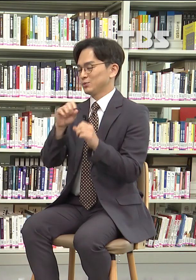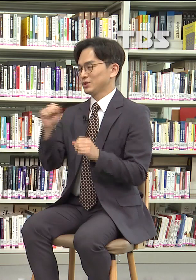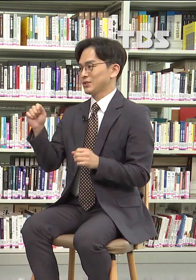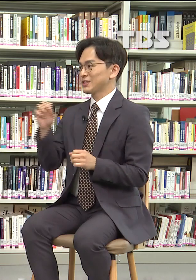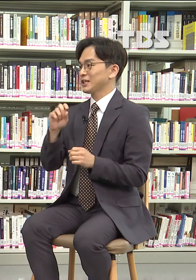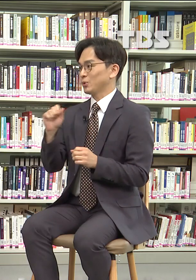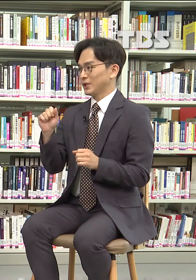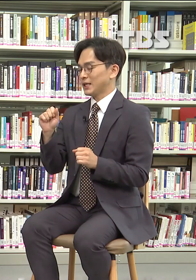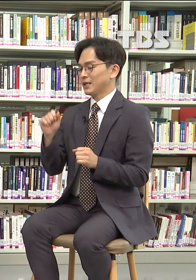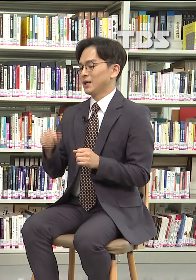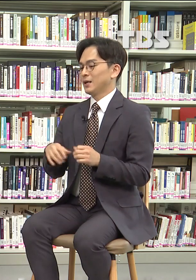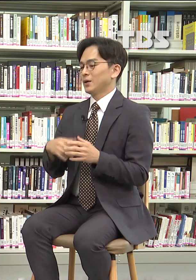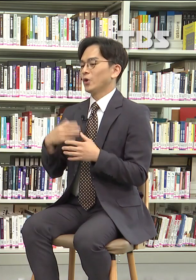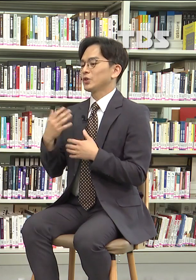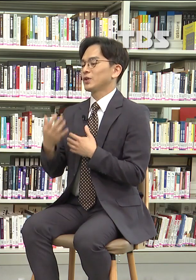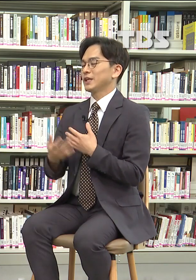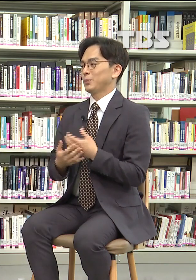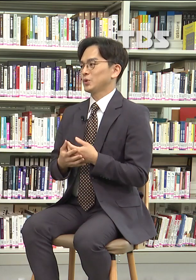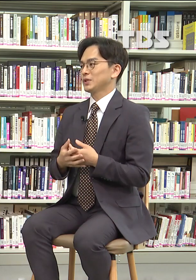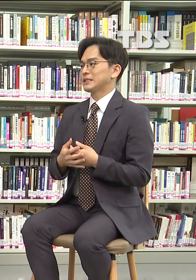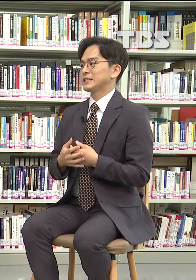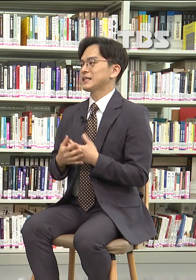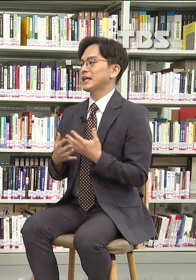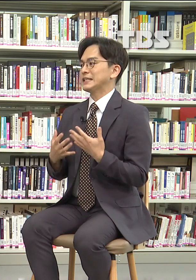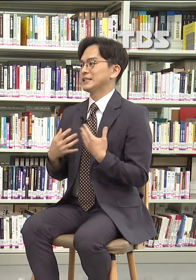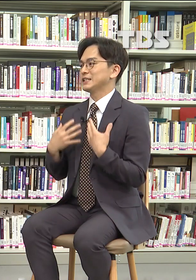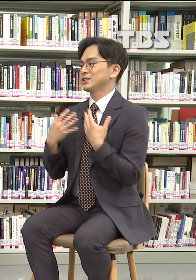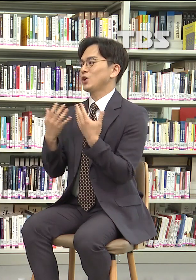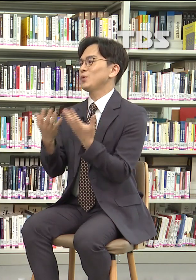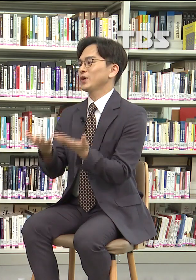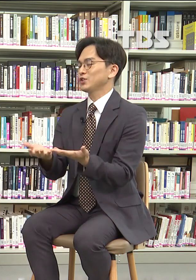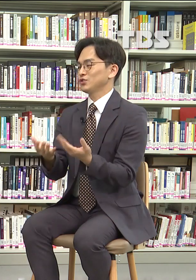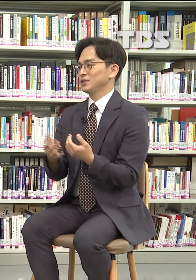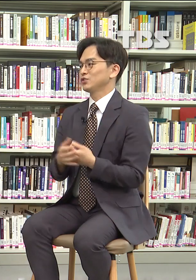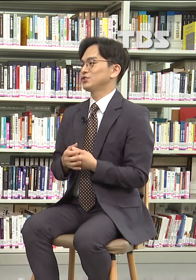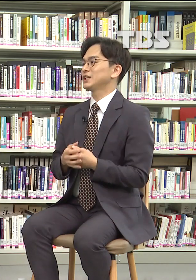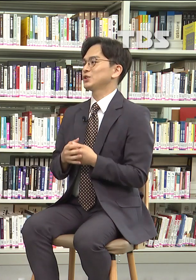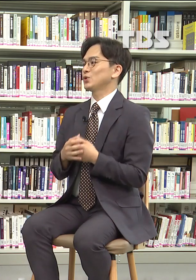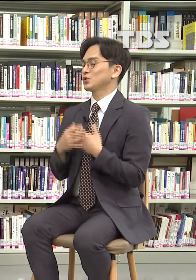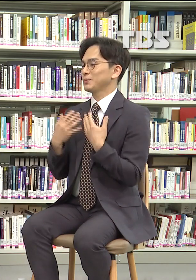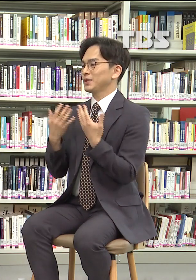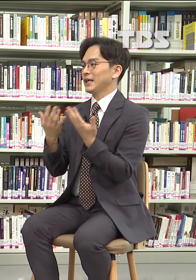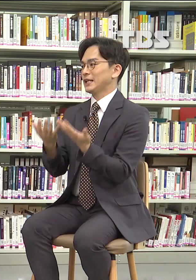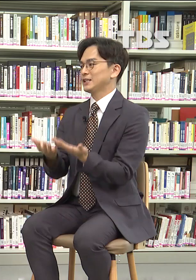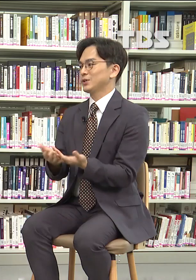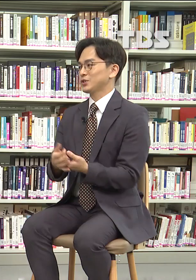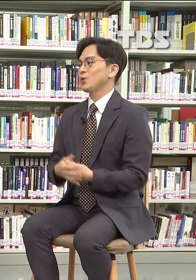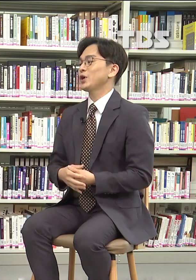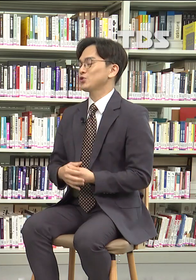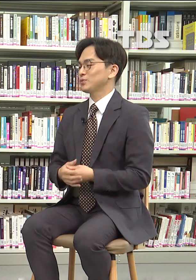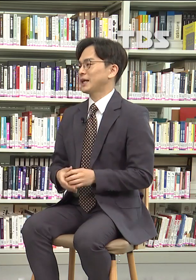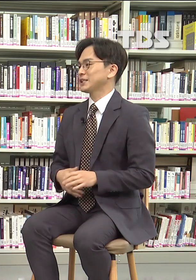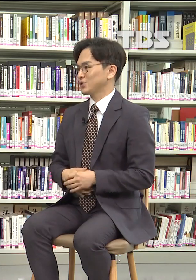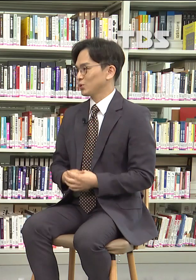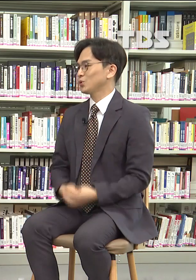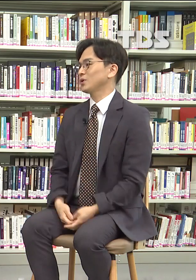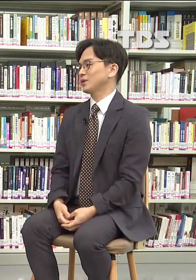지문자로 쓰기보다 어떤 대표적인 증상이 있는지를 설명해주는 구체적으로 쉽게 예를 들어서 설명해주는 방식으로 통역을